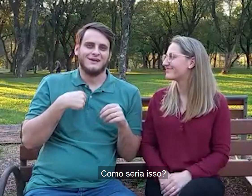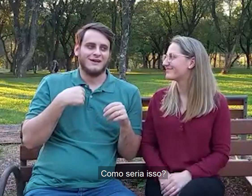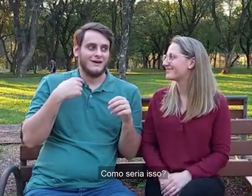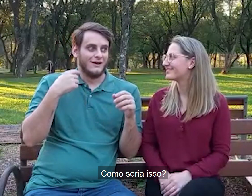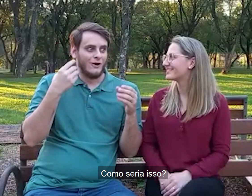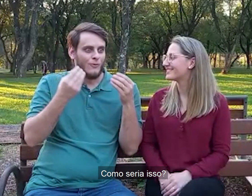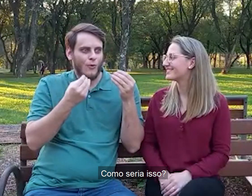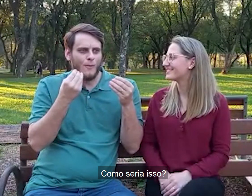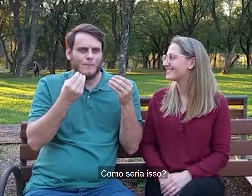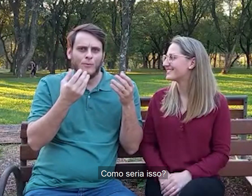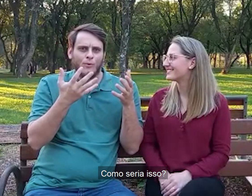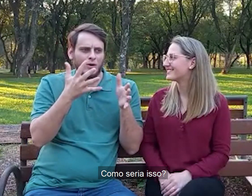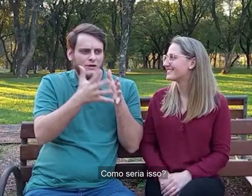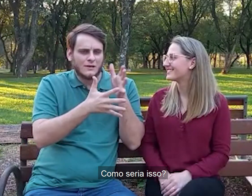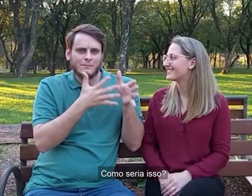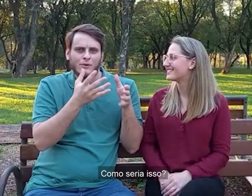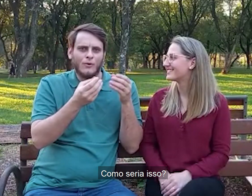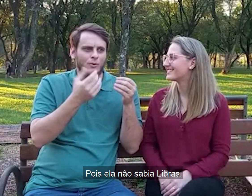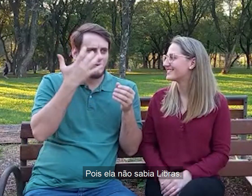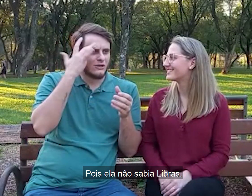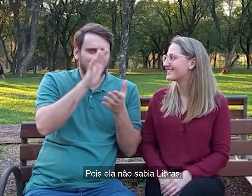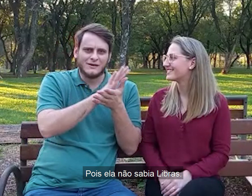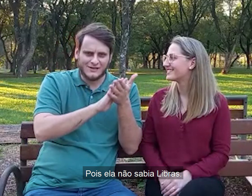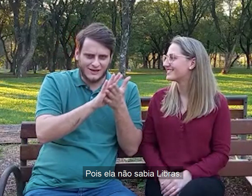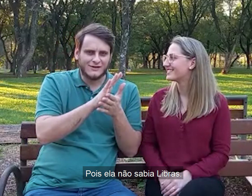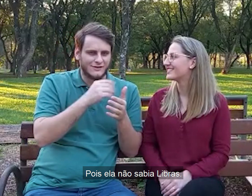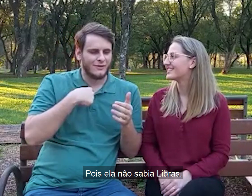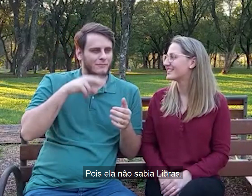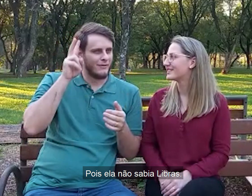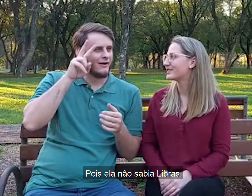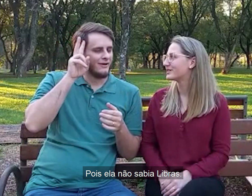como seria isso? Pois ela não sabia Libras.